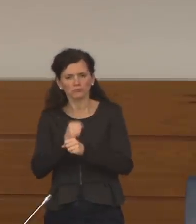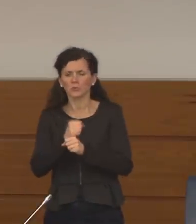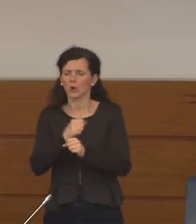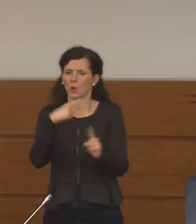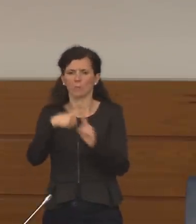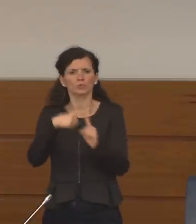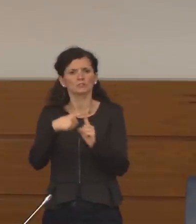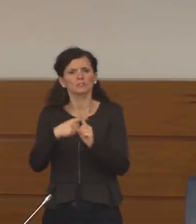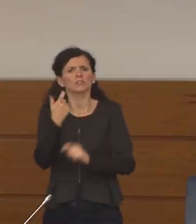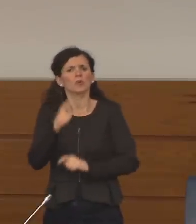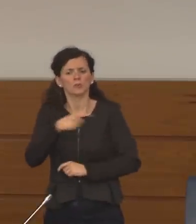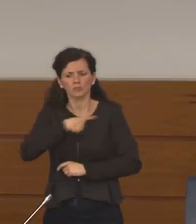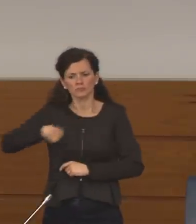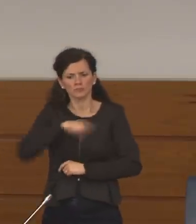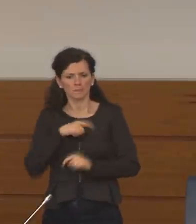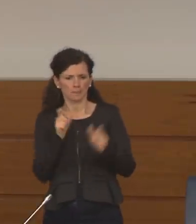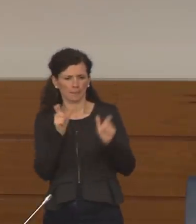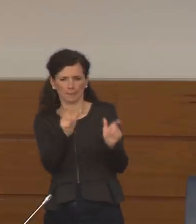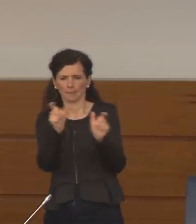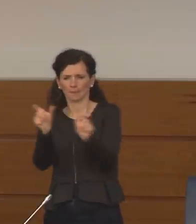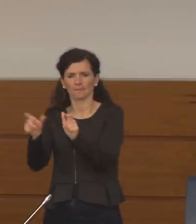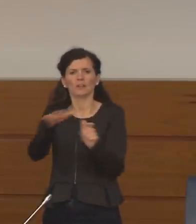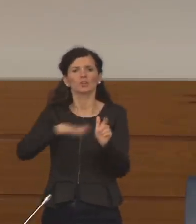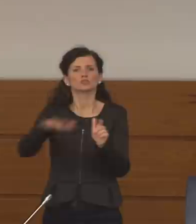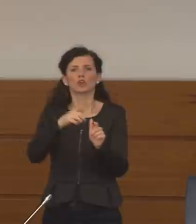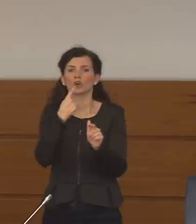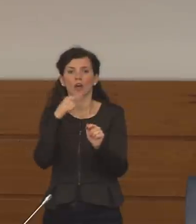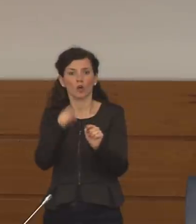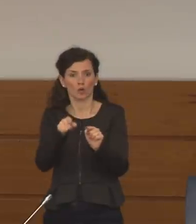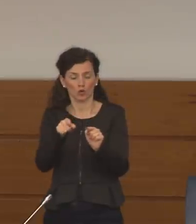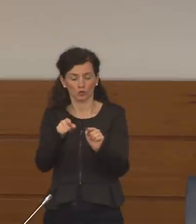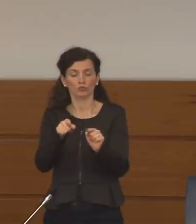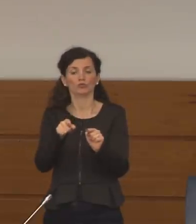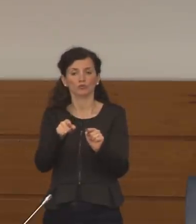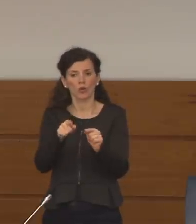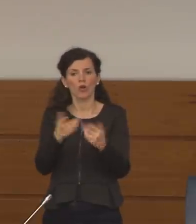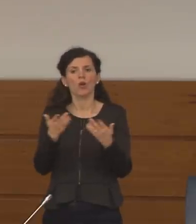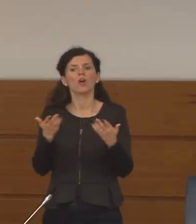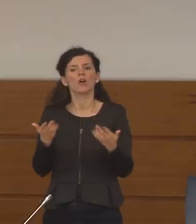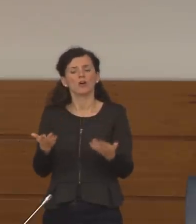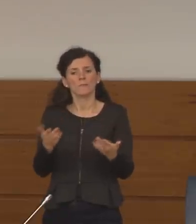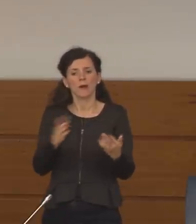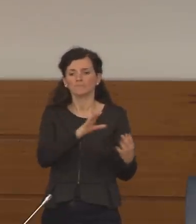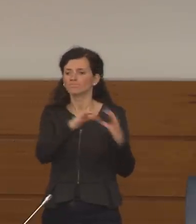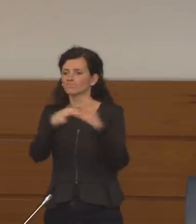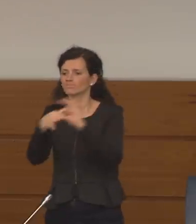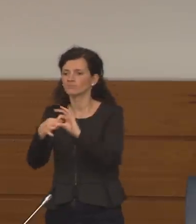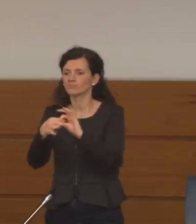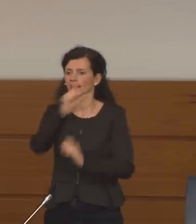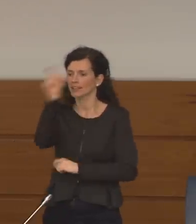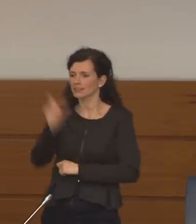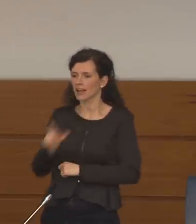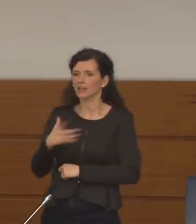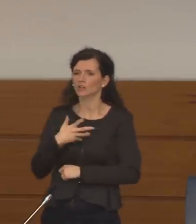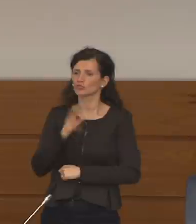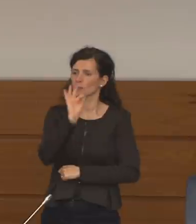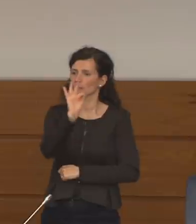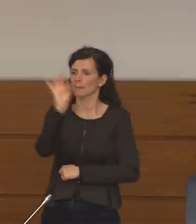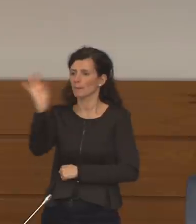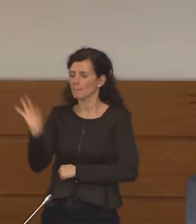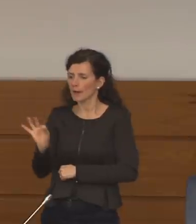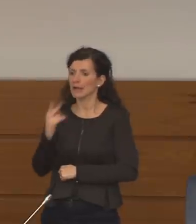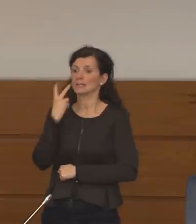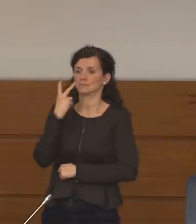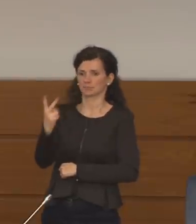nel contenere nelle zone cosiddette rosse ma contemporaneamente in alcune aree del paese abbiamo preso atto che c'è